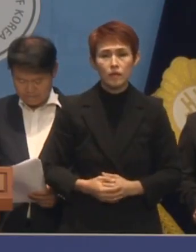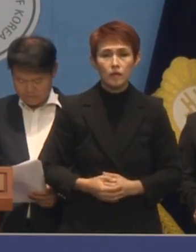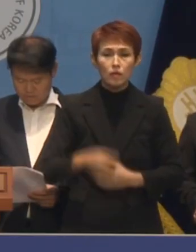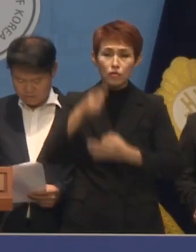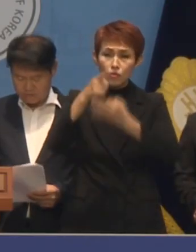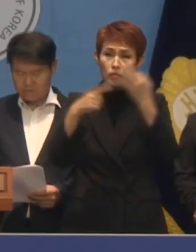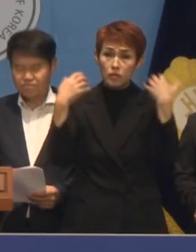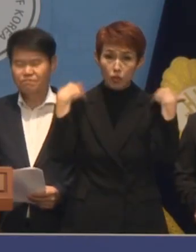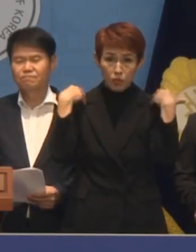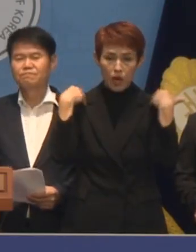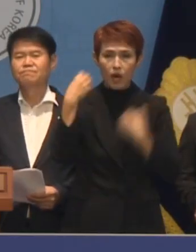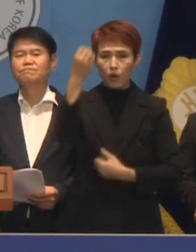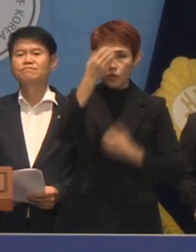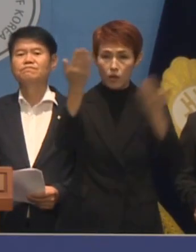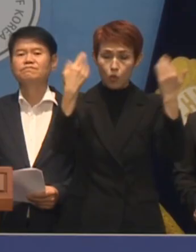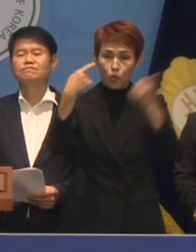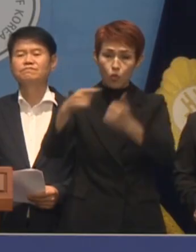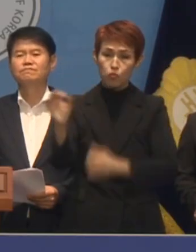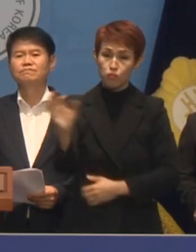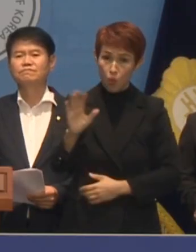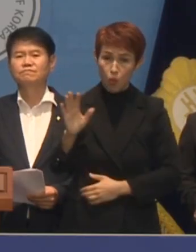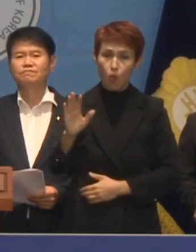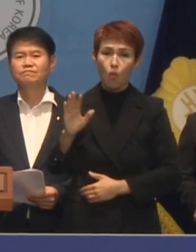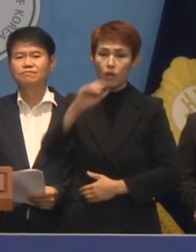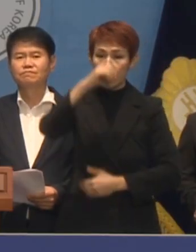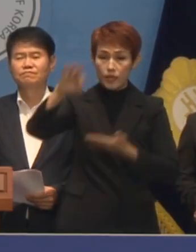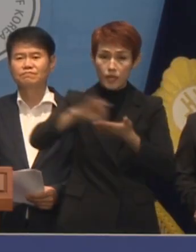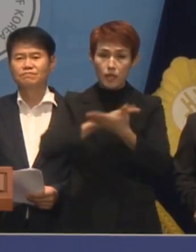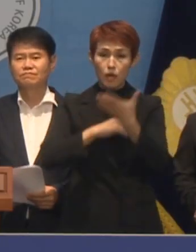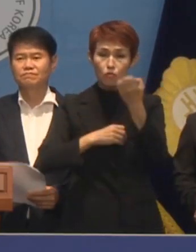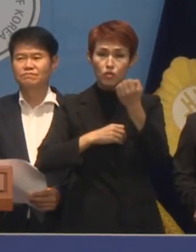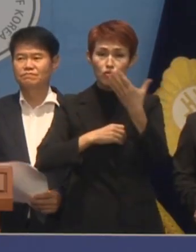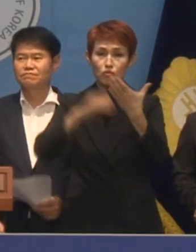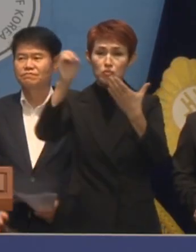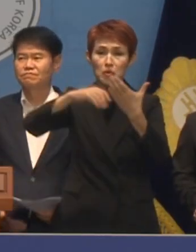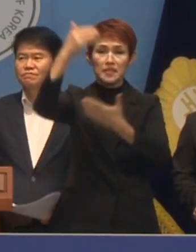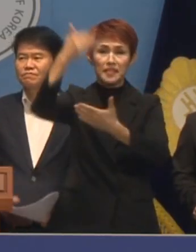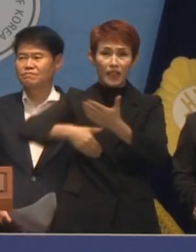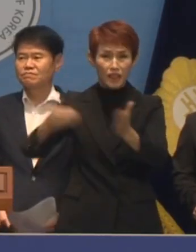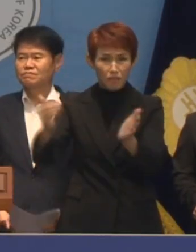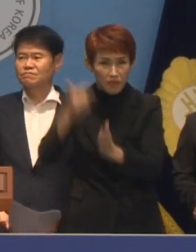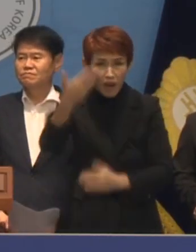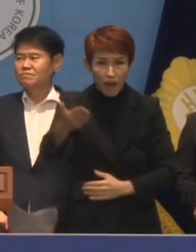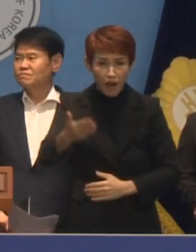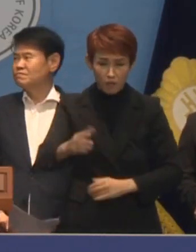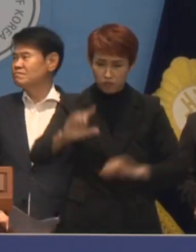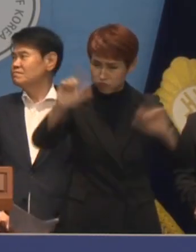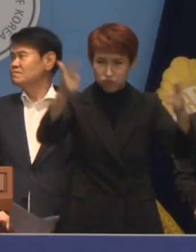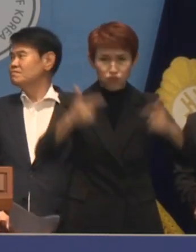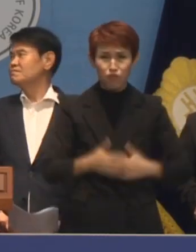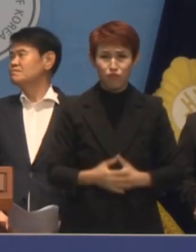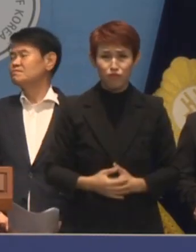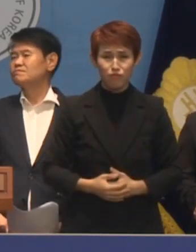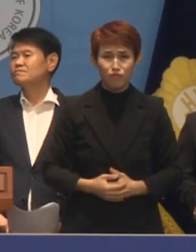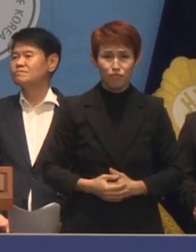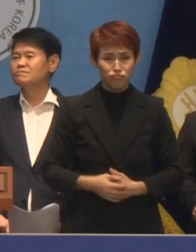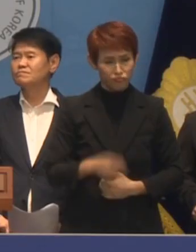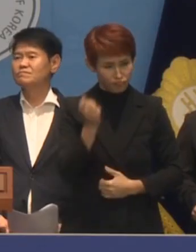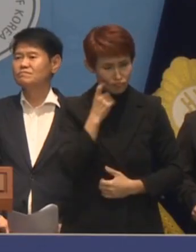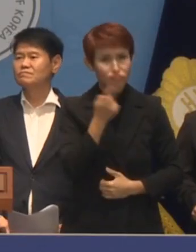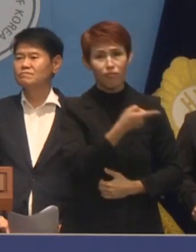윤석열 정부가 고교 무상교육 예산 99%를 삭감하였습니까? 전혀 그렇지 않습니다.